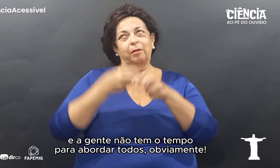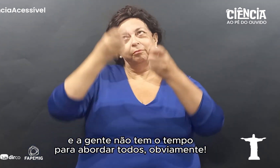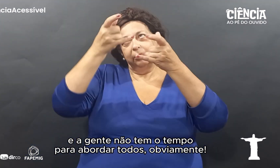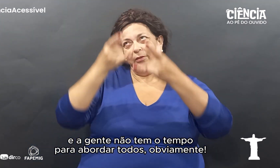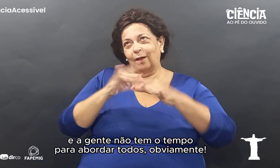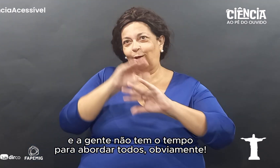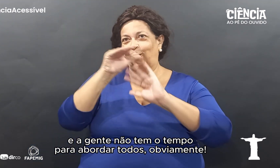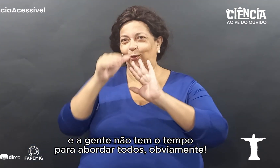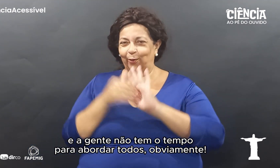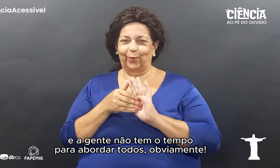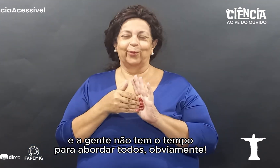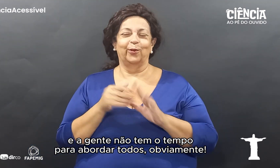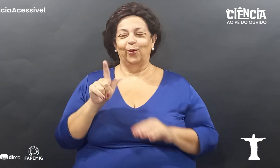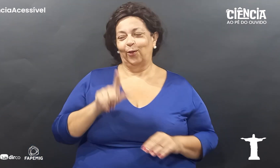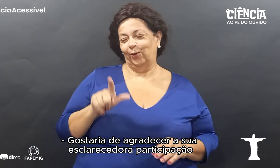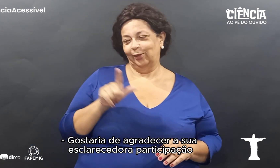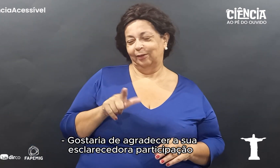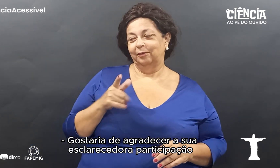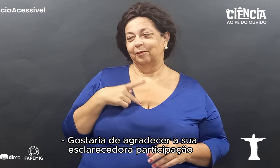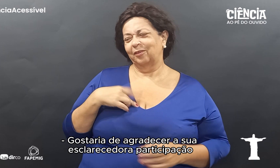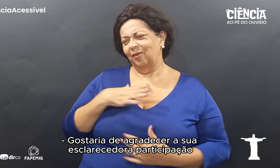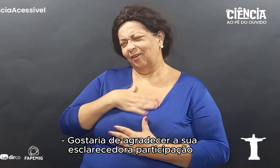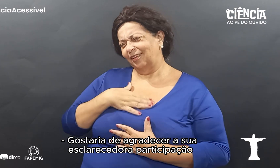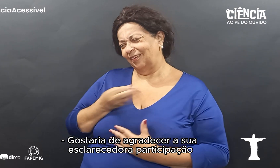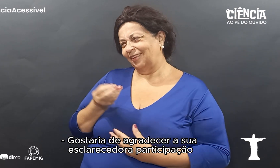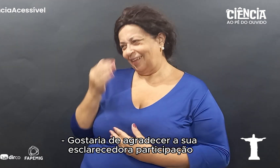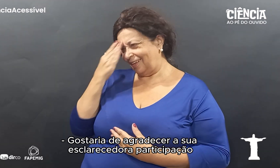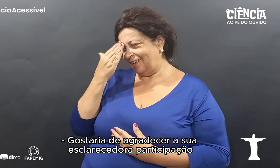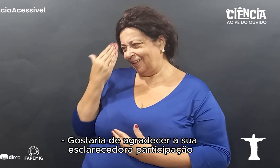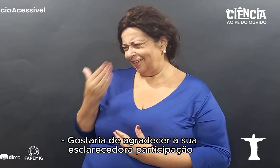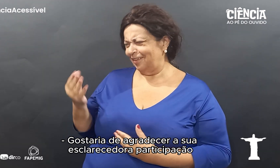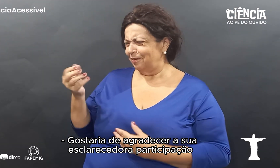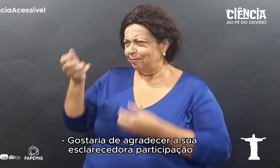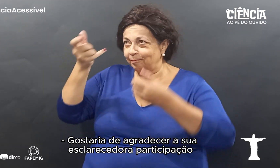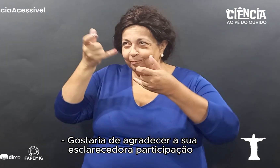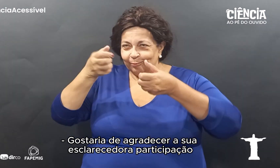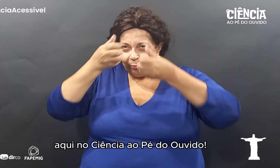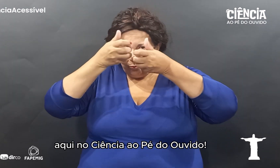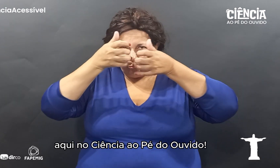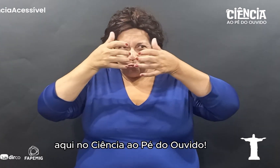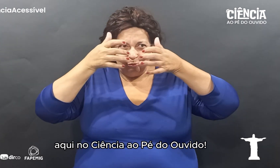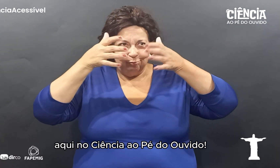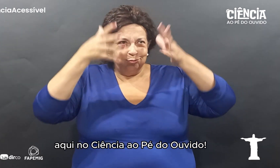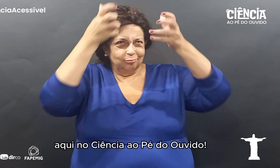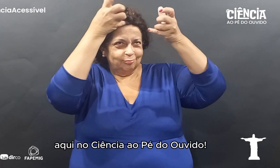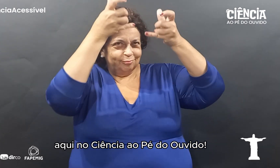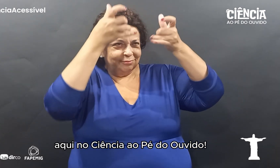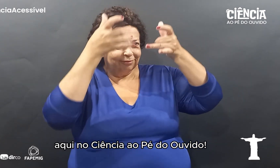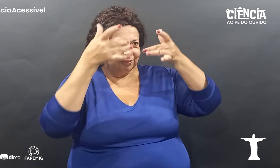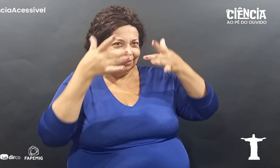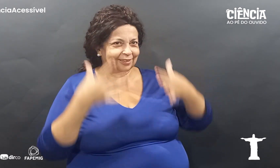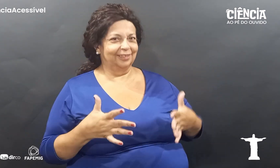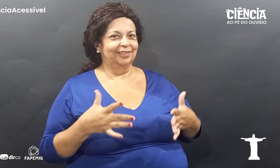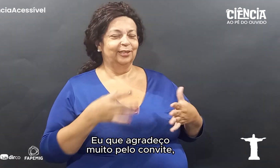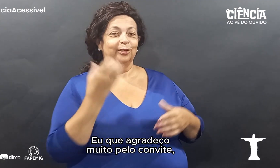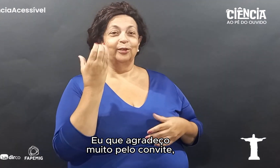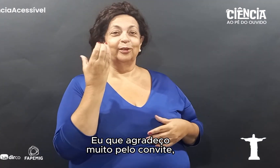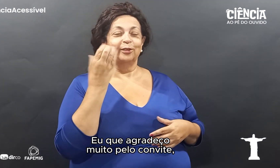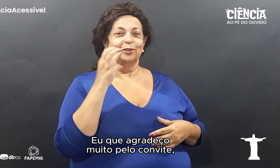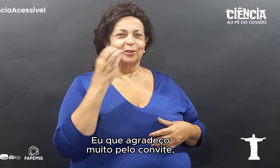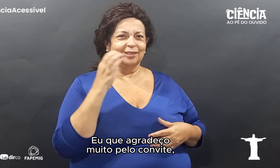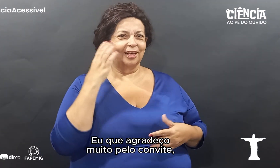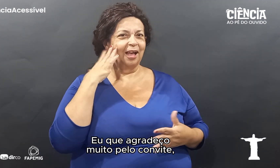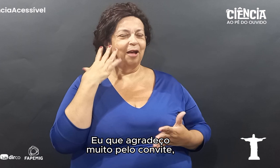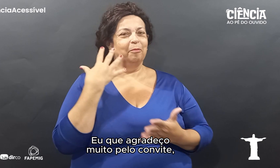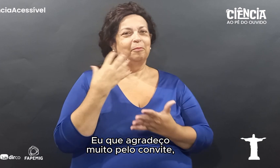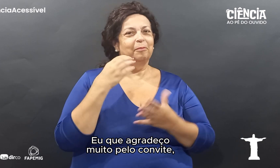abordar todos, obviamente. Eu gostaria de agradecer a sua esclarecedora participação aqui no Ciência ao Pé do Ouvido. Eu